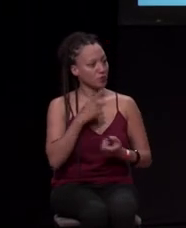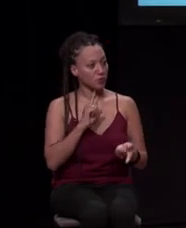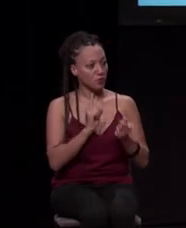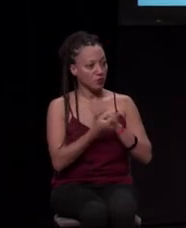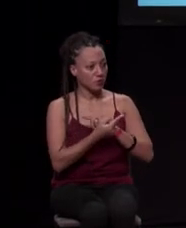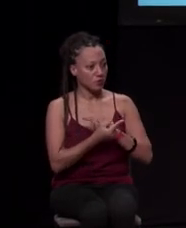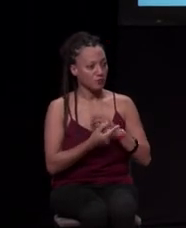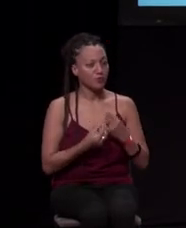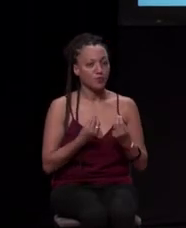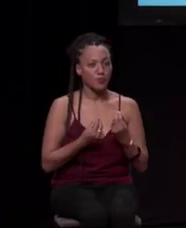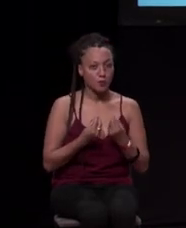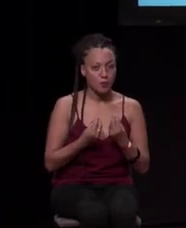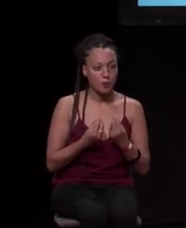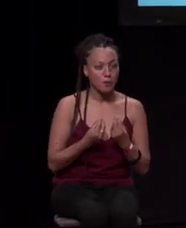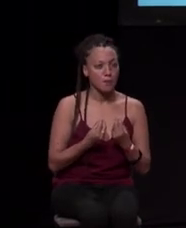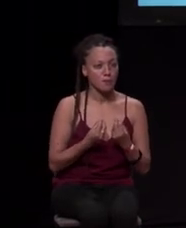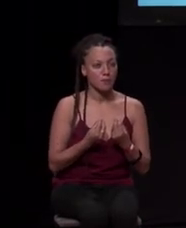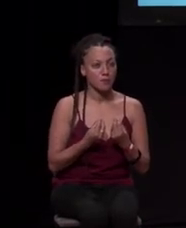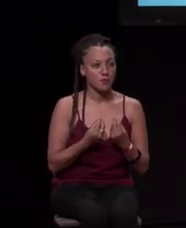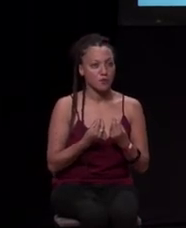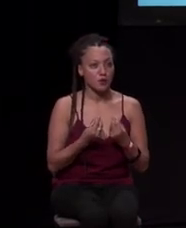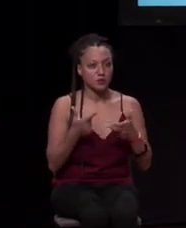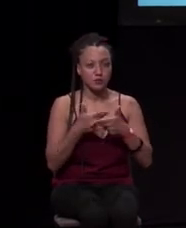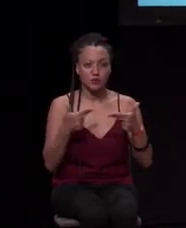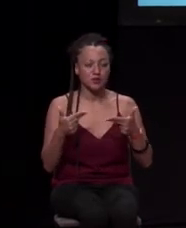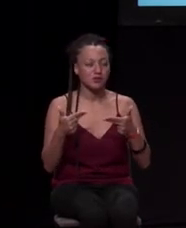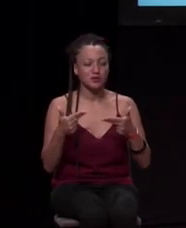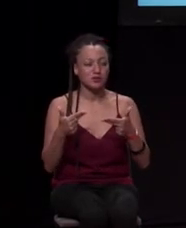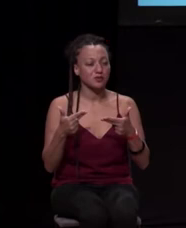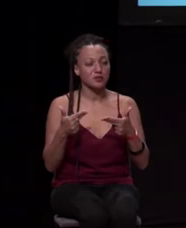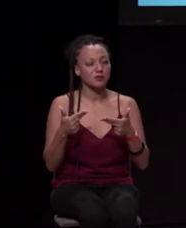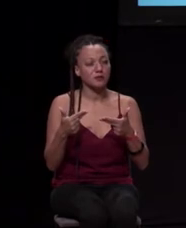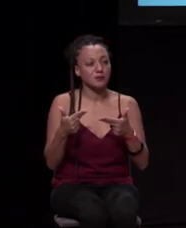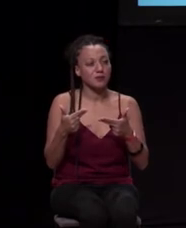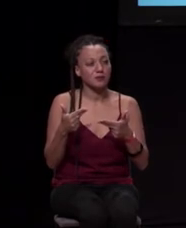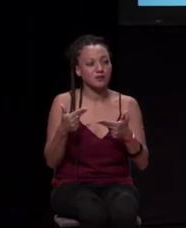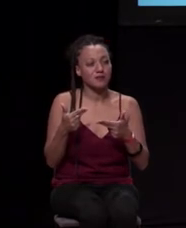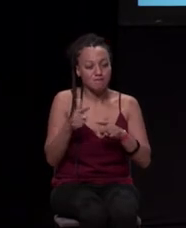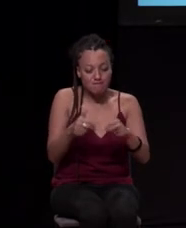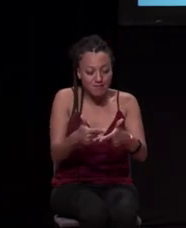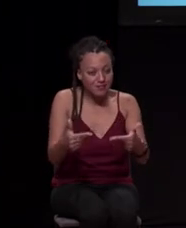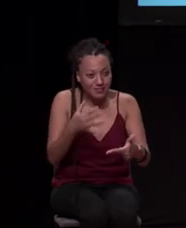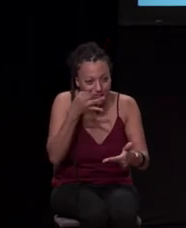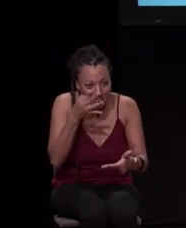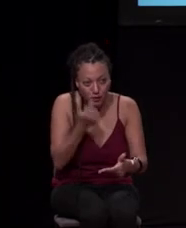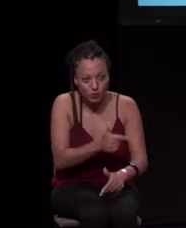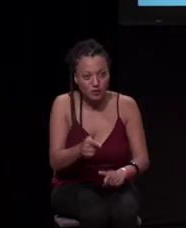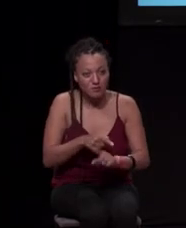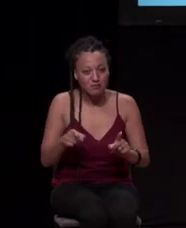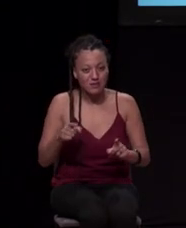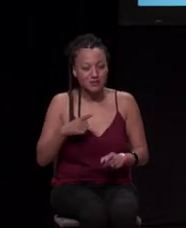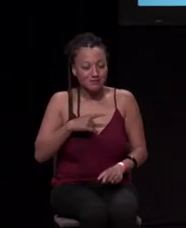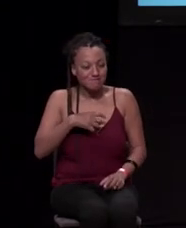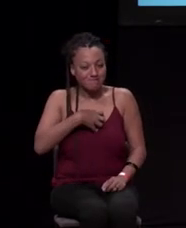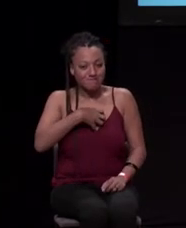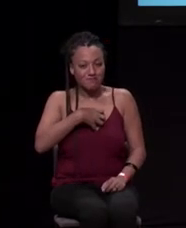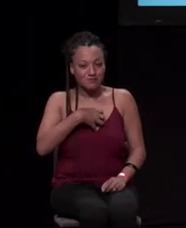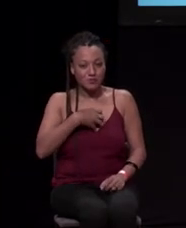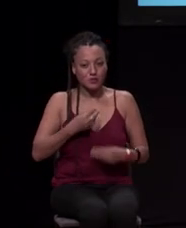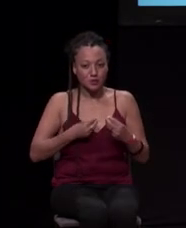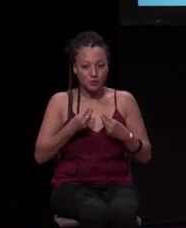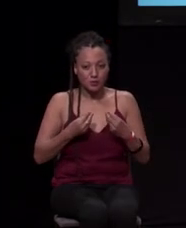de vista dessa dessa imaterialidade néel dessa criação e material que apesar de registrado ali